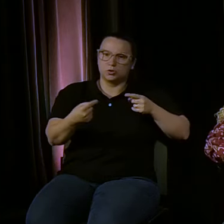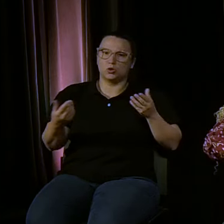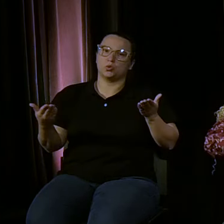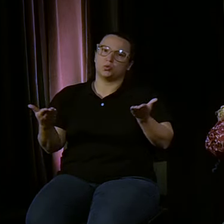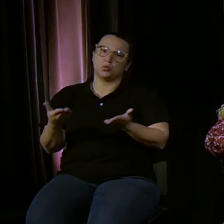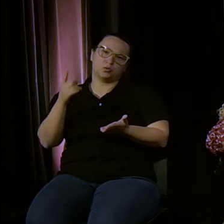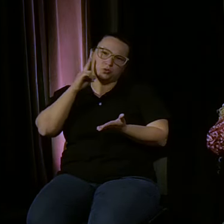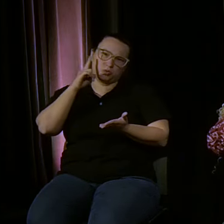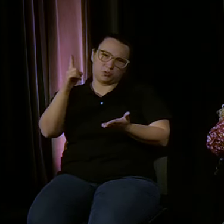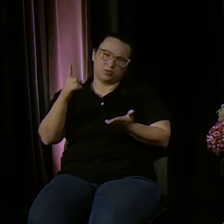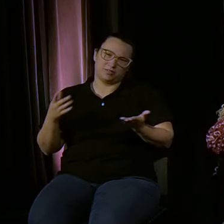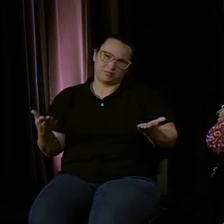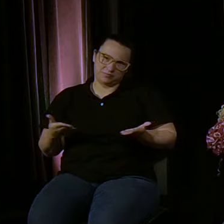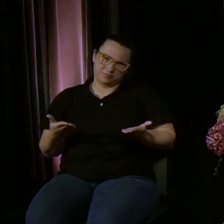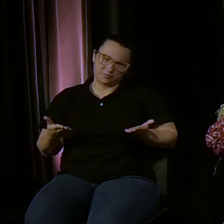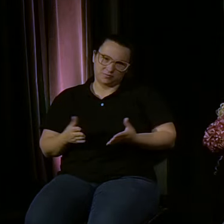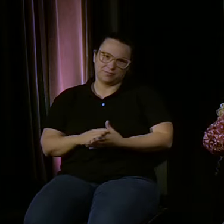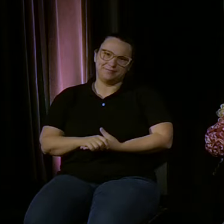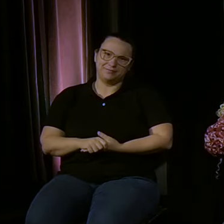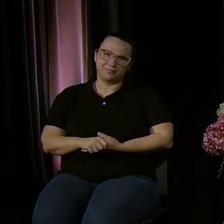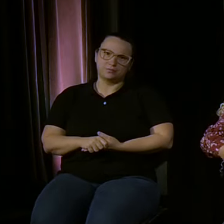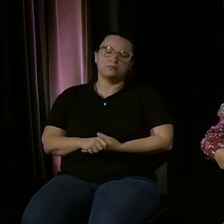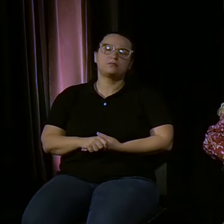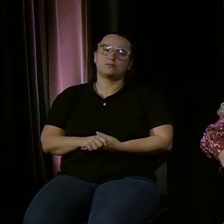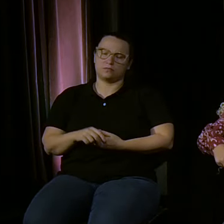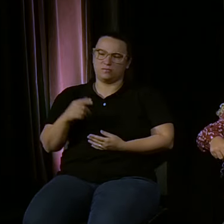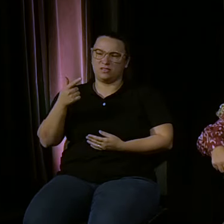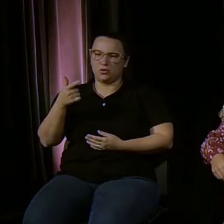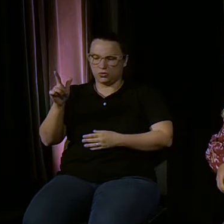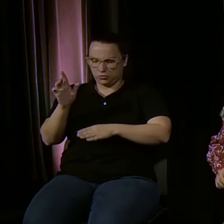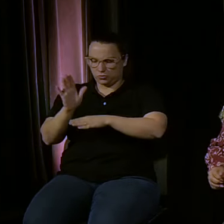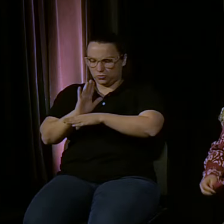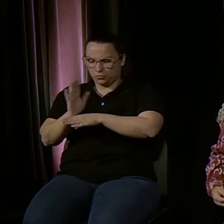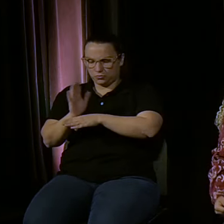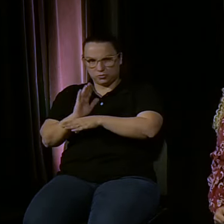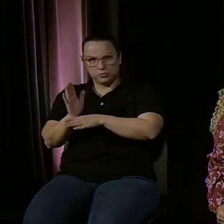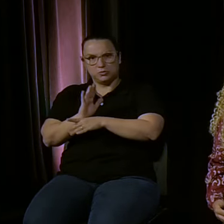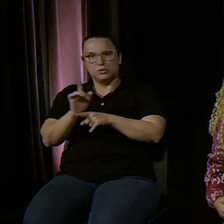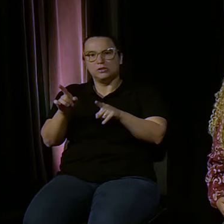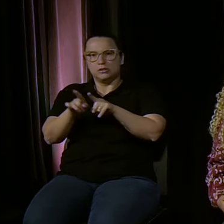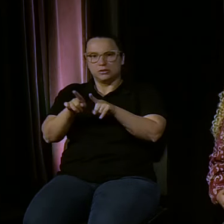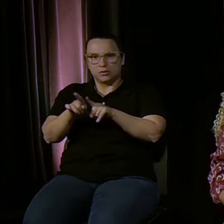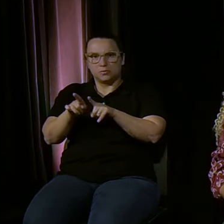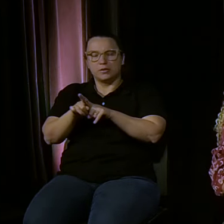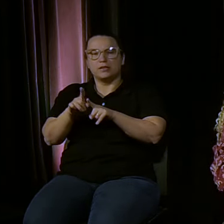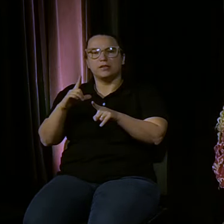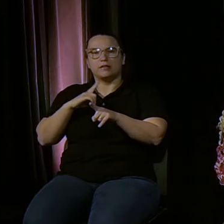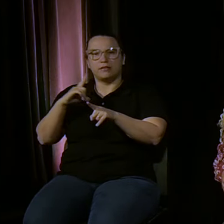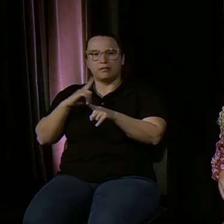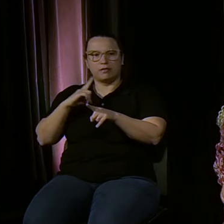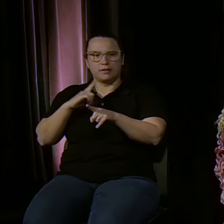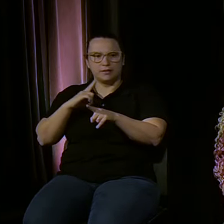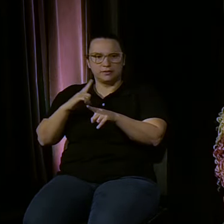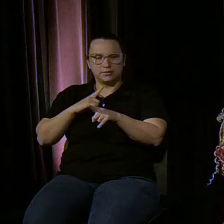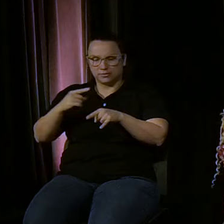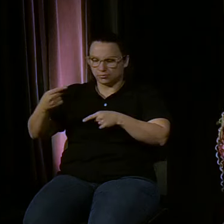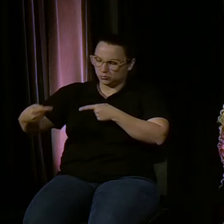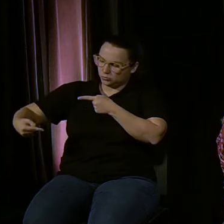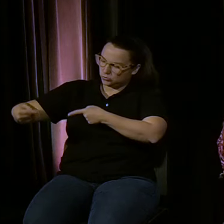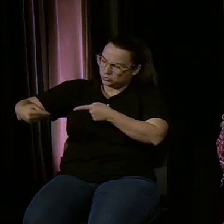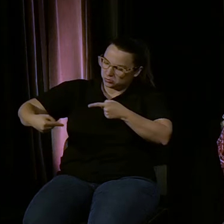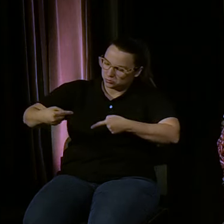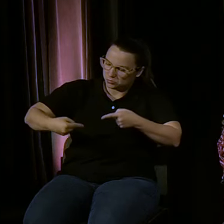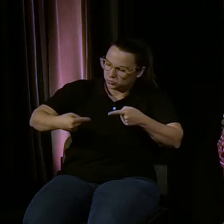contemporâneo, discussões em torno de alguns outros filmes que também estão trazendo essa dimensão política